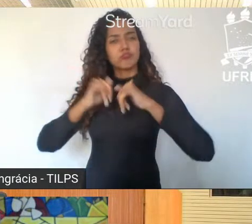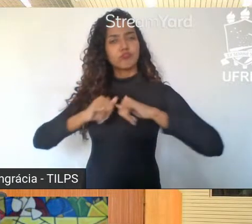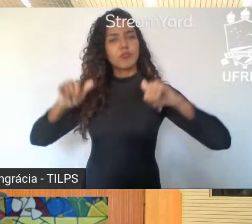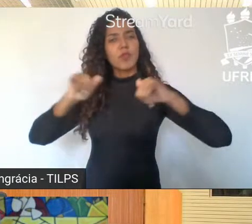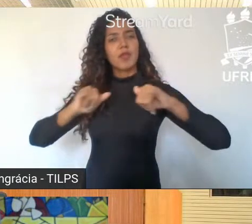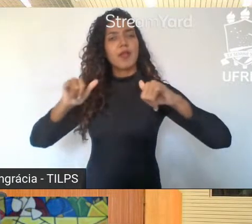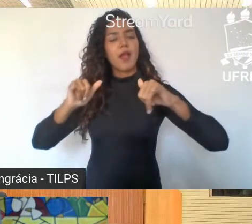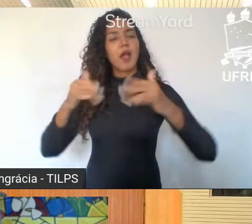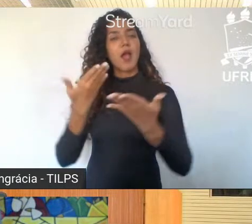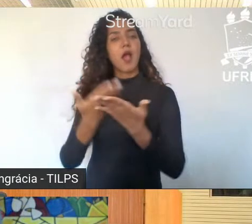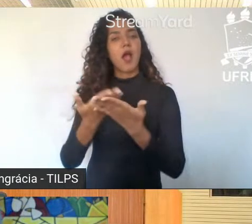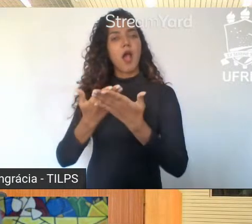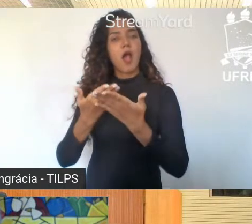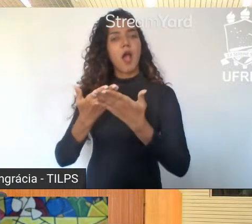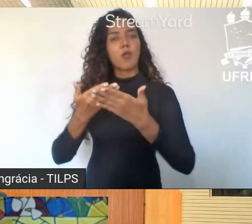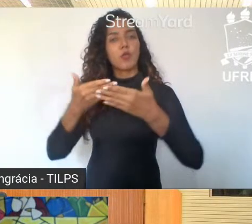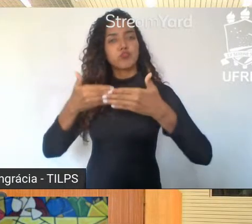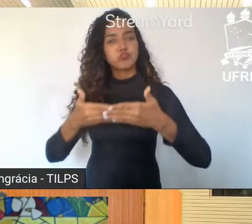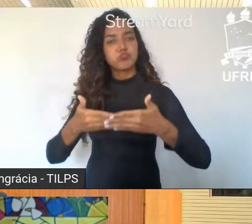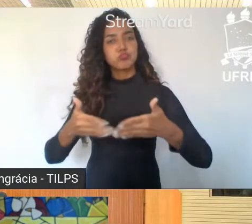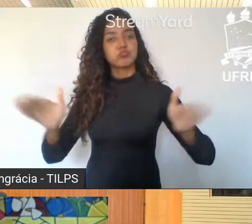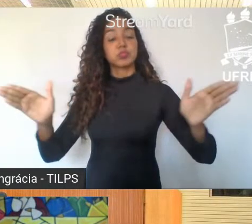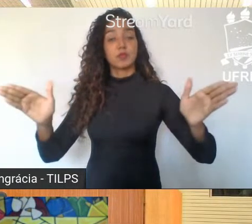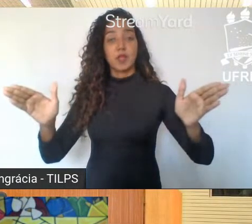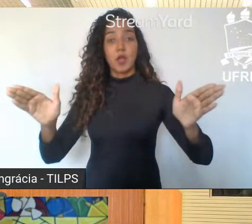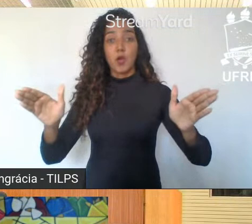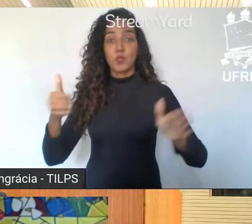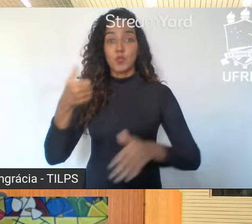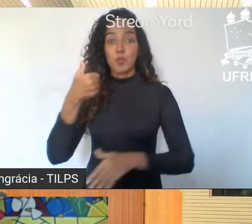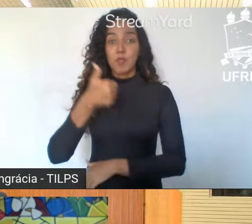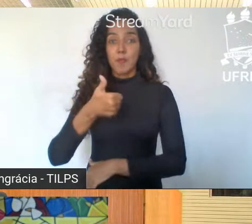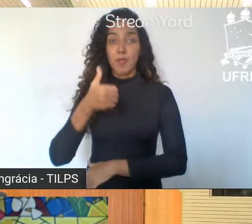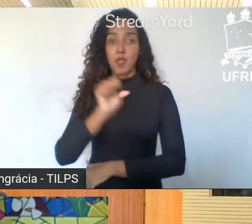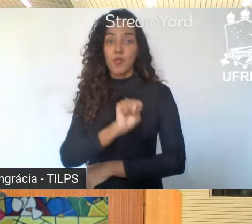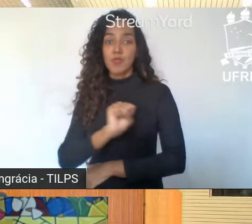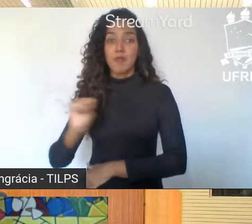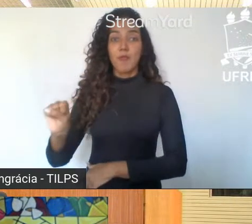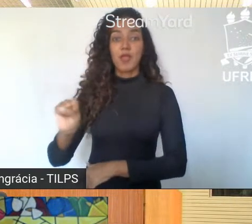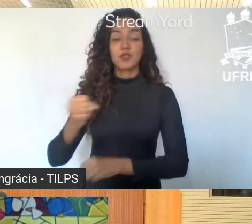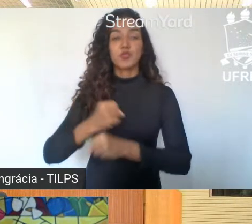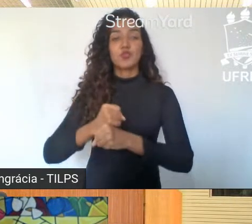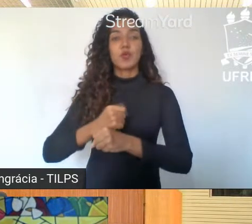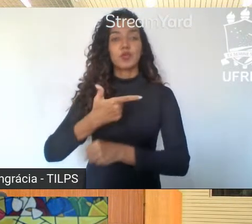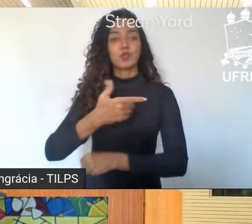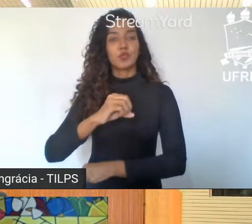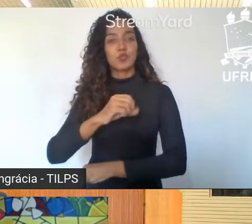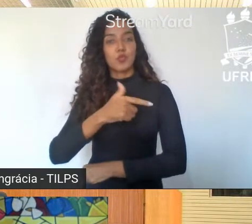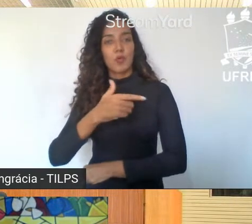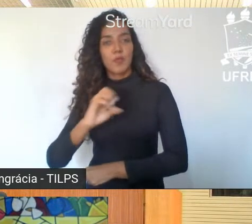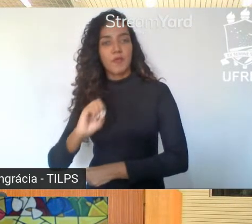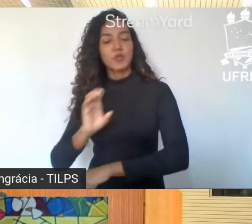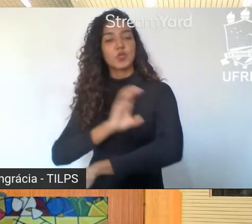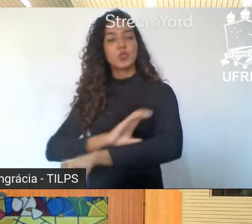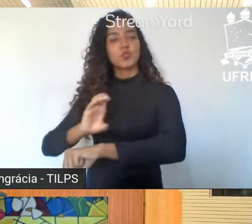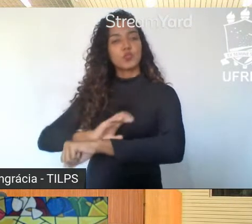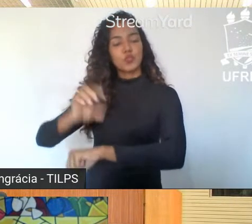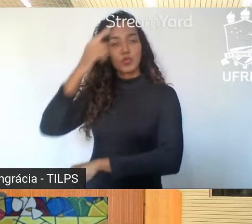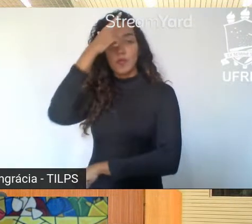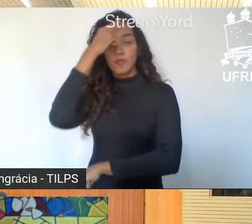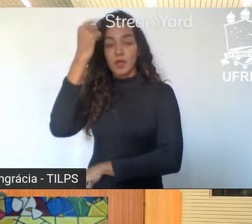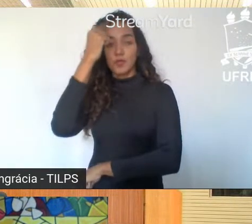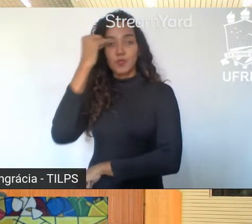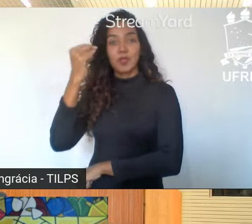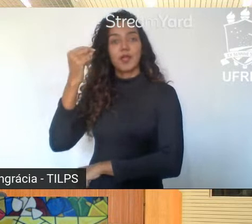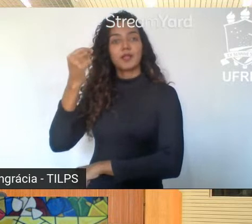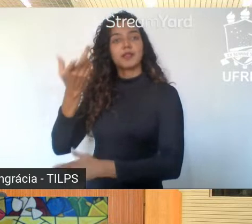inaugural referente ao primeiro semestre letivo de 2020 dos cursos de graduação ofertados no Campus